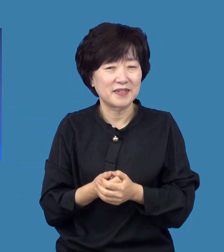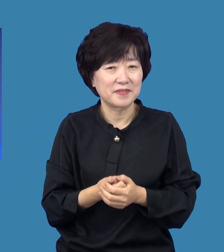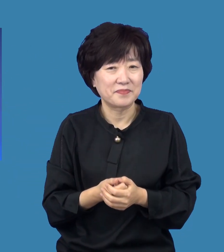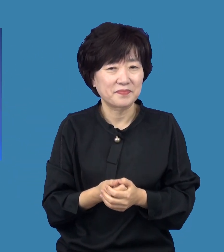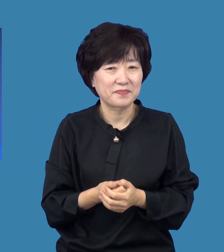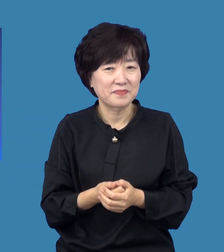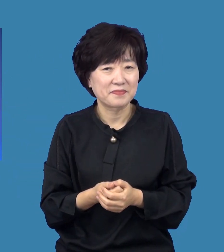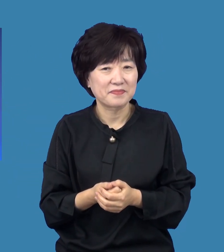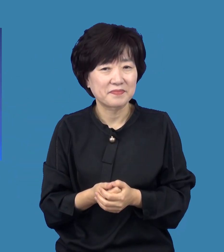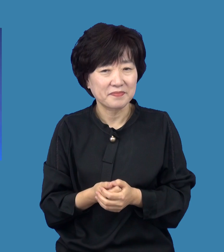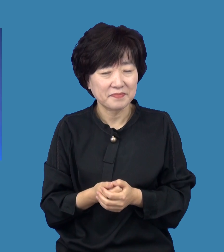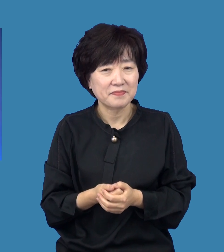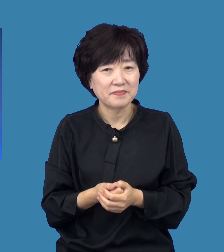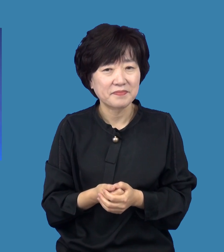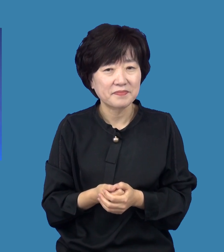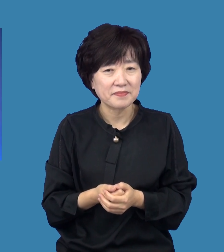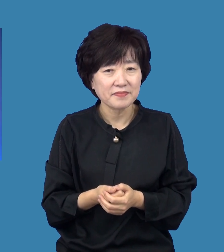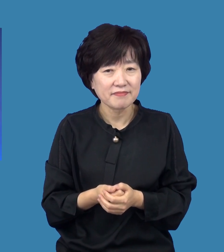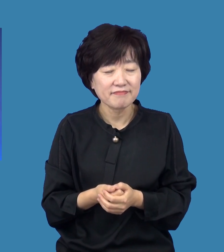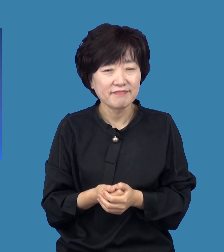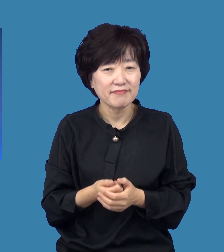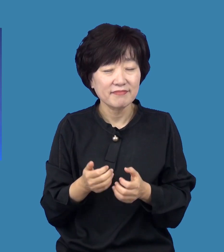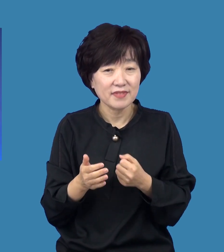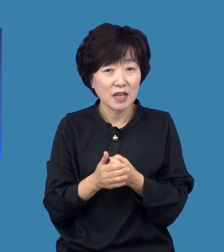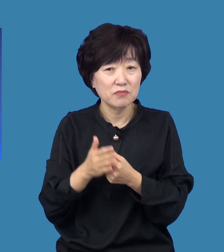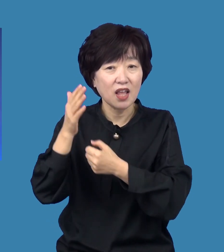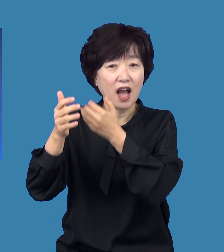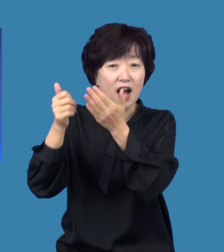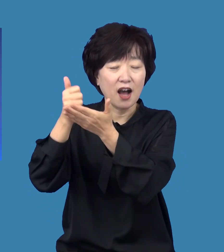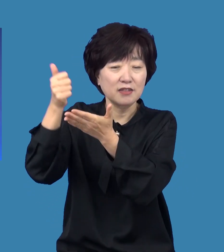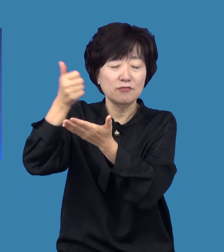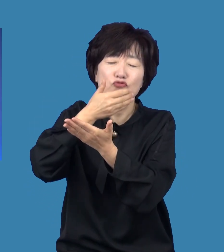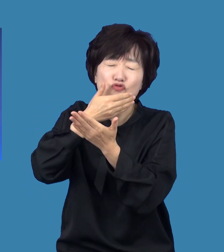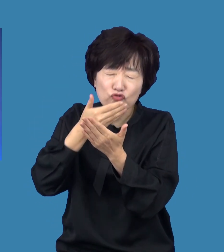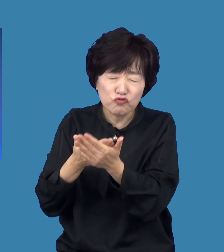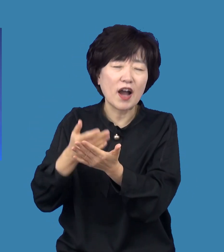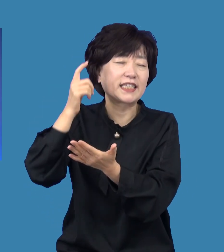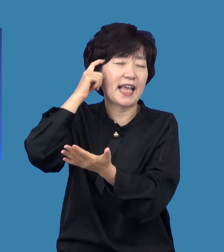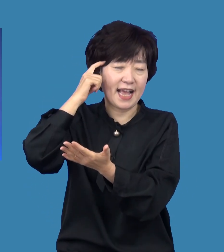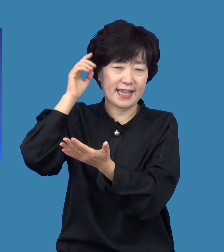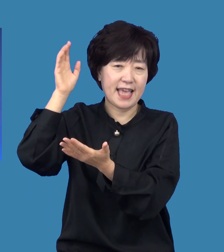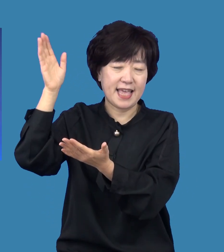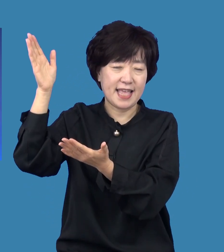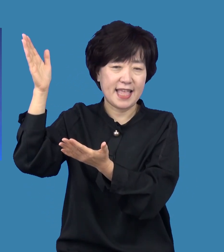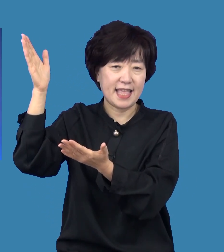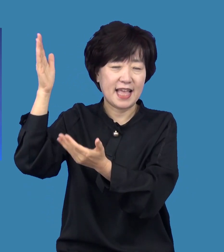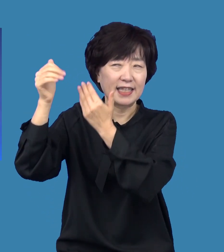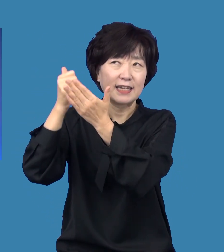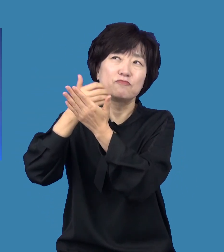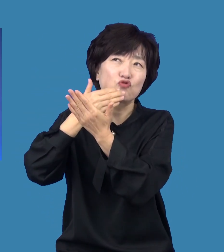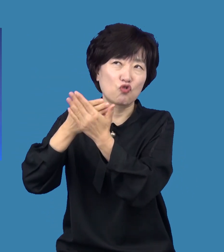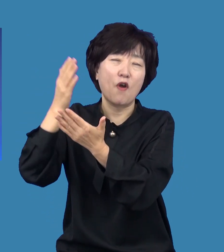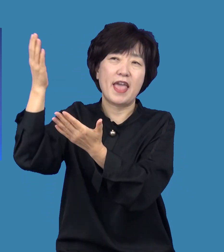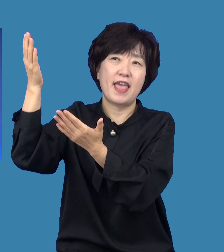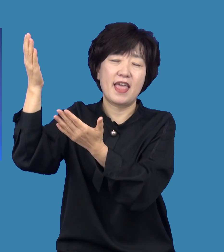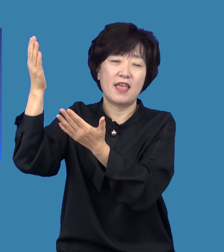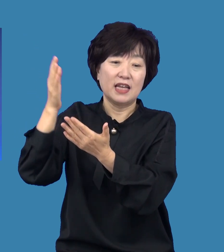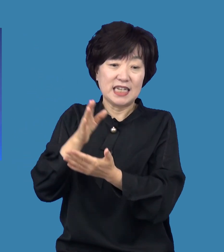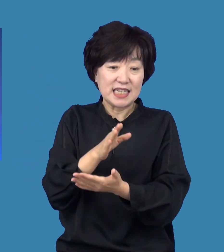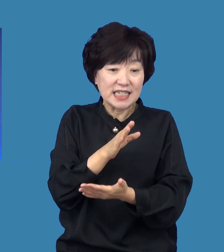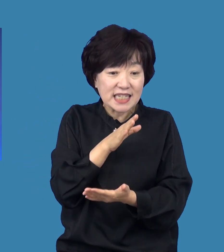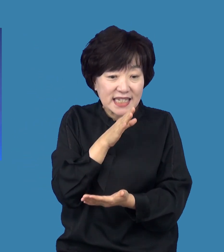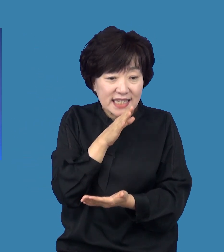하나님을 사랑하고 경배해. 그래서 하나님을 중요하다고 생각해. 그러면 그것이 실제적으로 표현되는 게